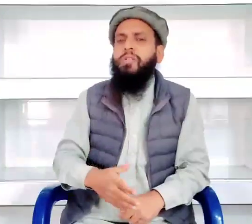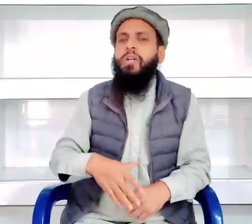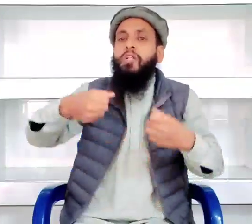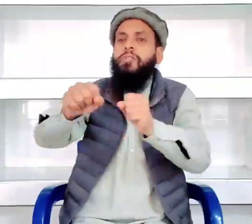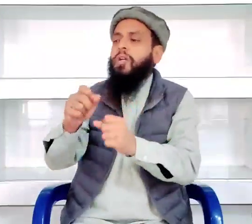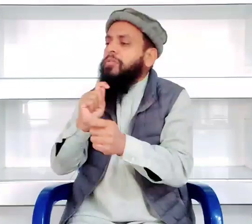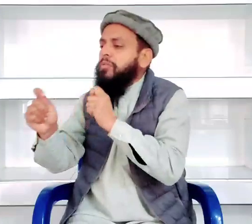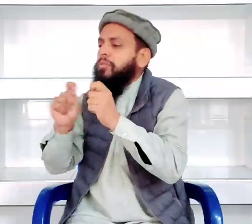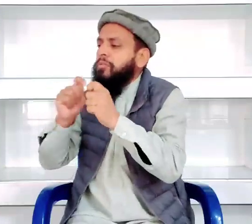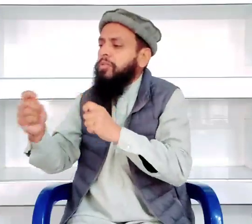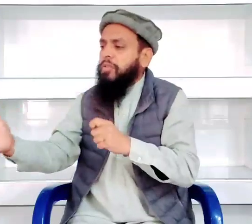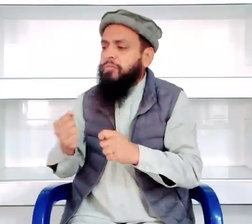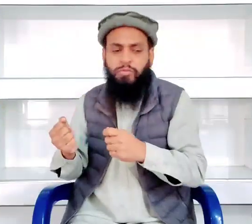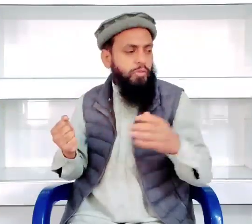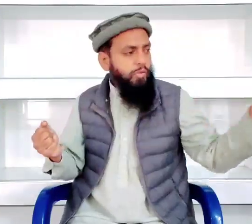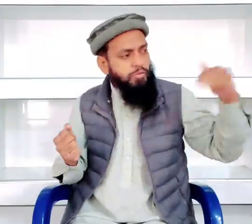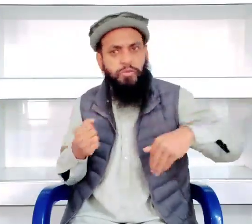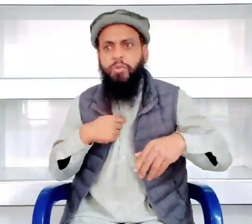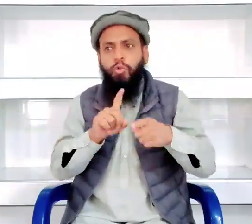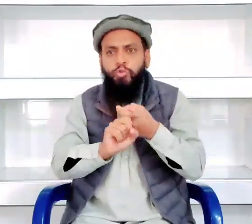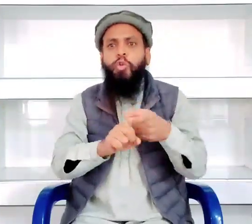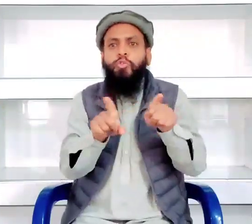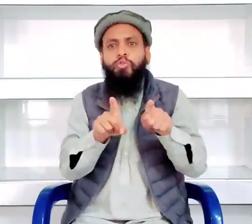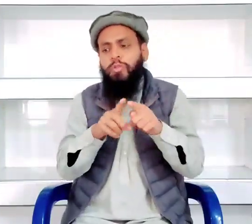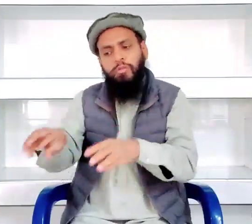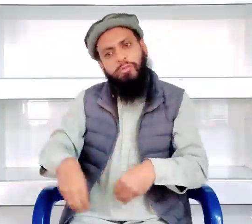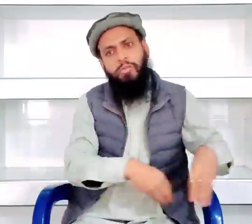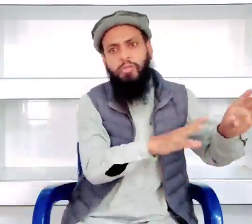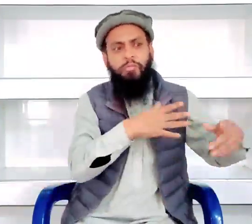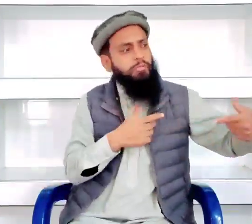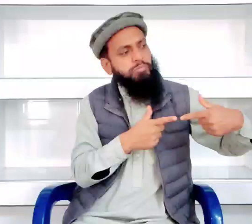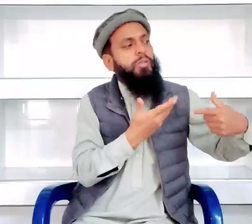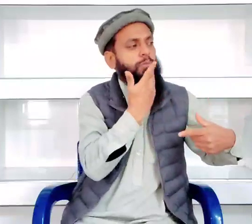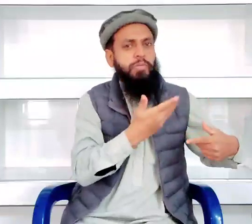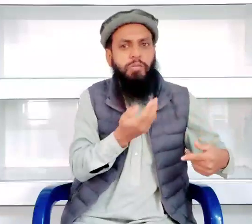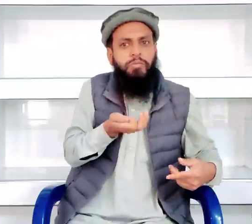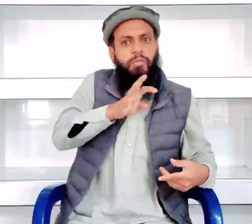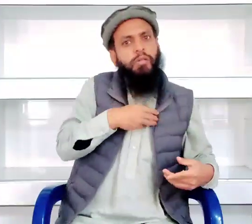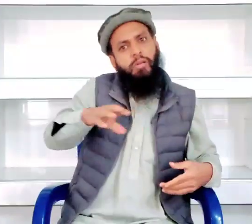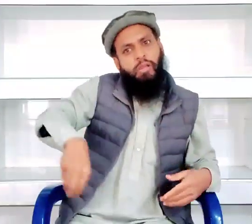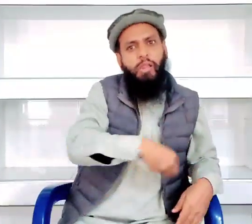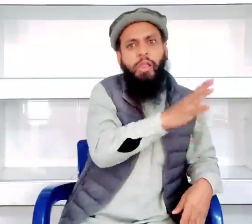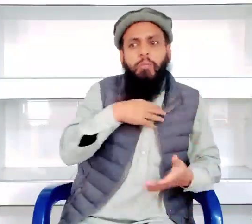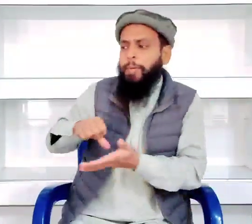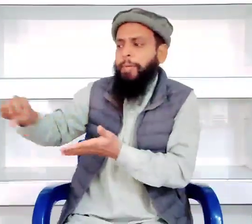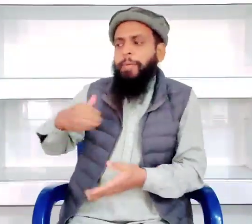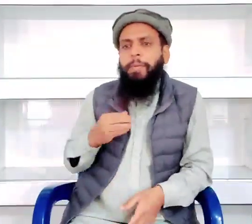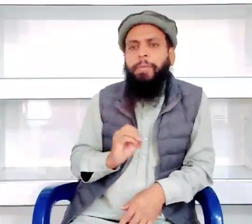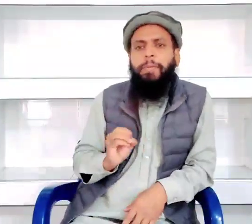نہیں لے لیتا اتنی دیر تک انہوں اگے سیر نہیں کرنا چاہیے. ارے تو منع فرمایا رسول اللہ صلی اللہ